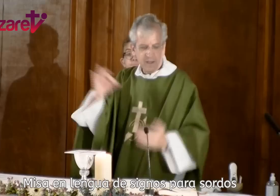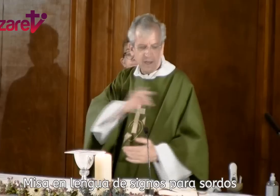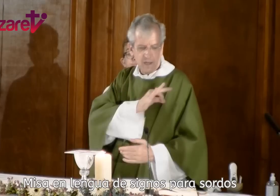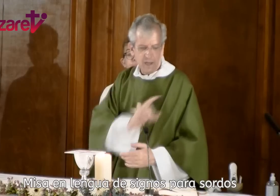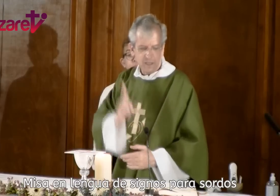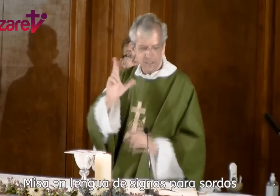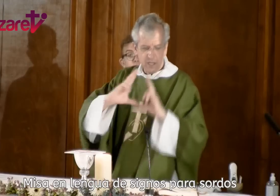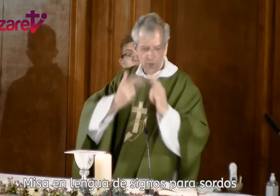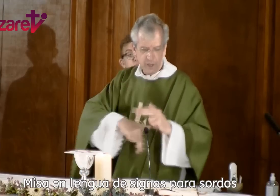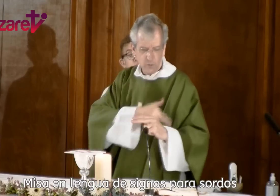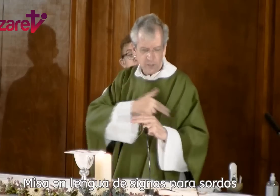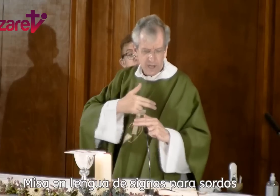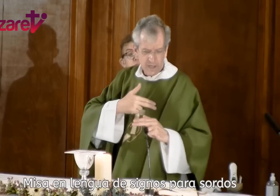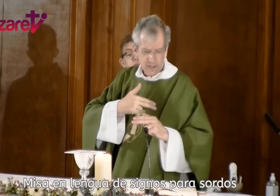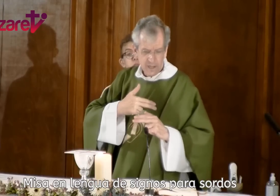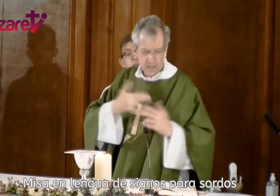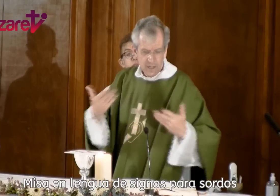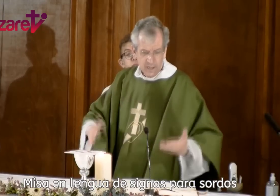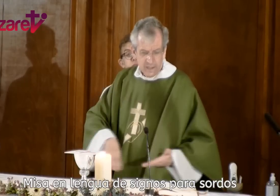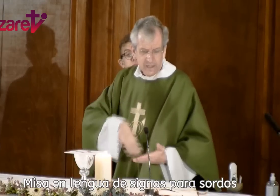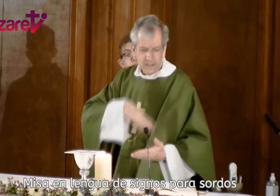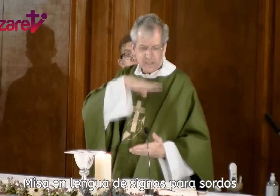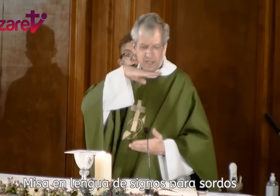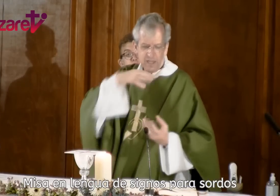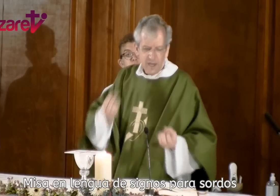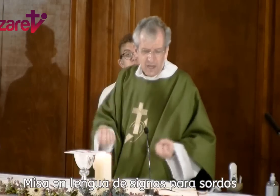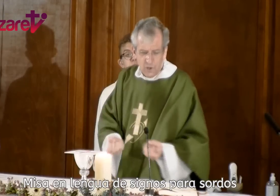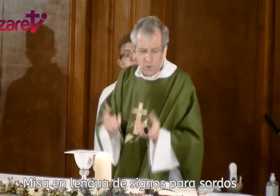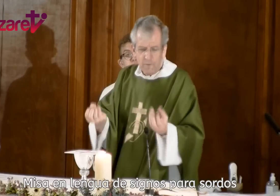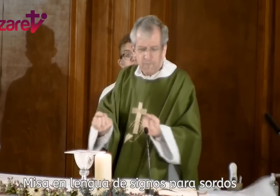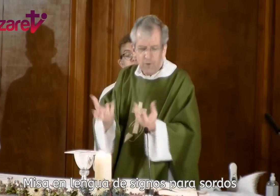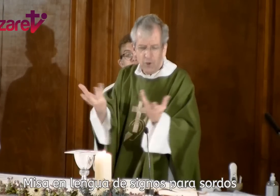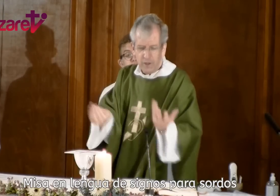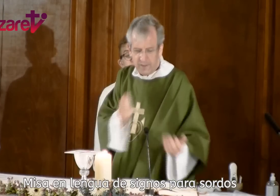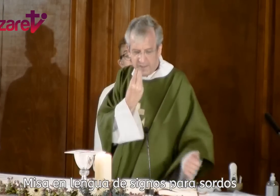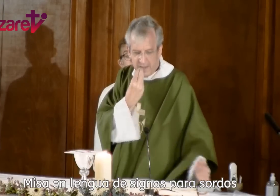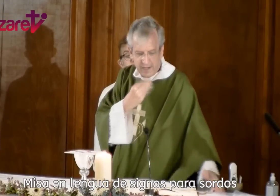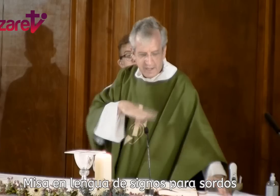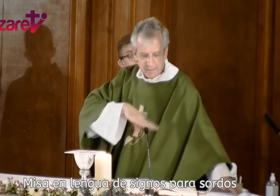Glorifica al Señor Jerusalén, que te sacia con flor de harina.